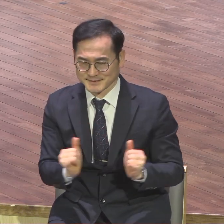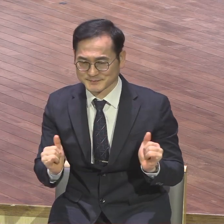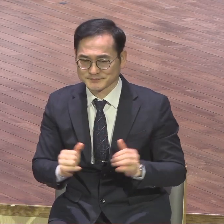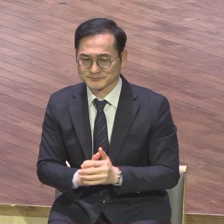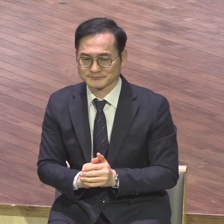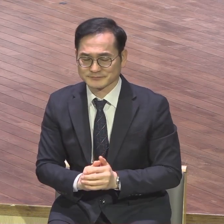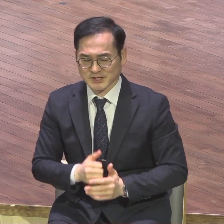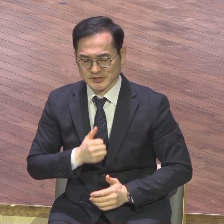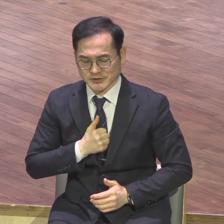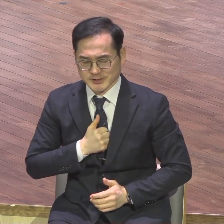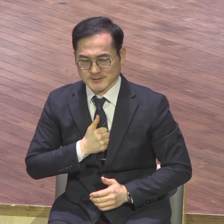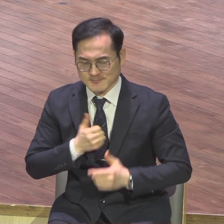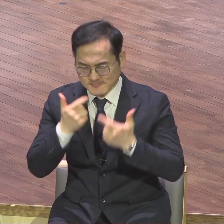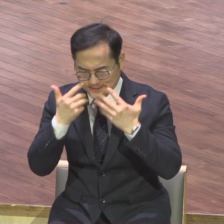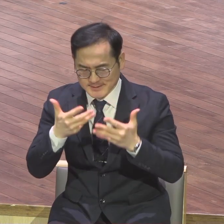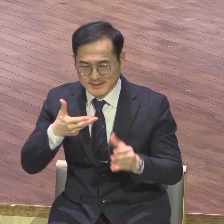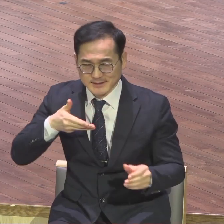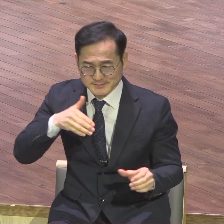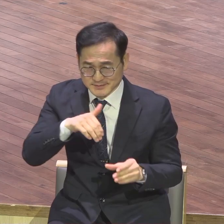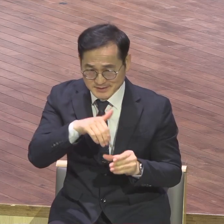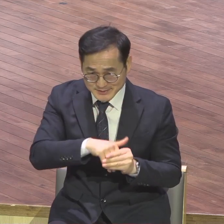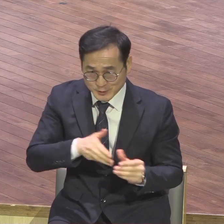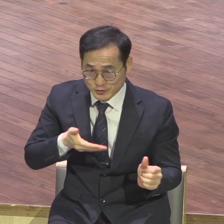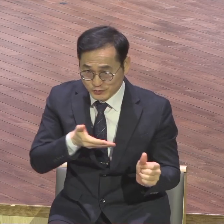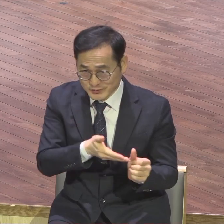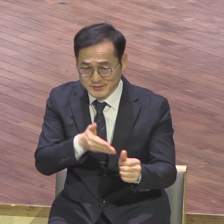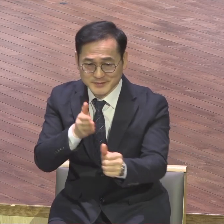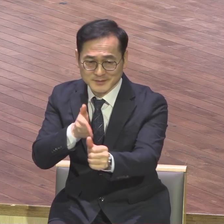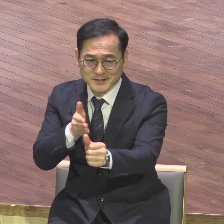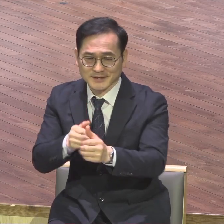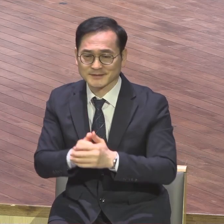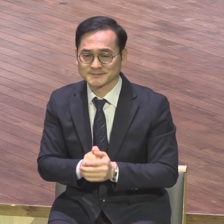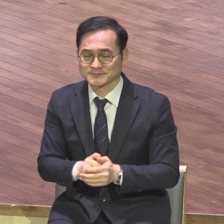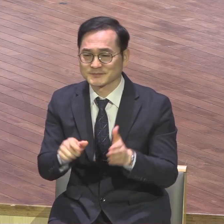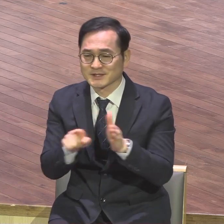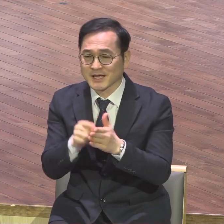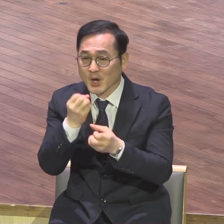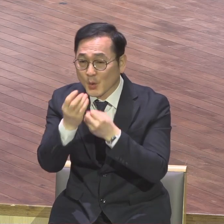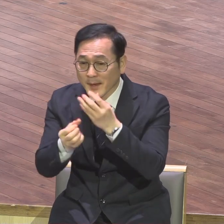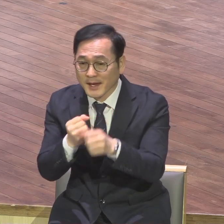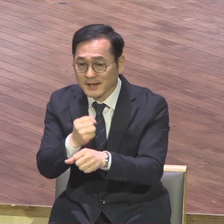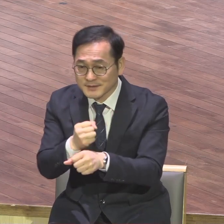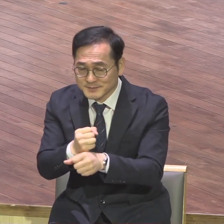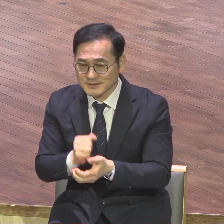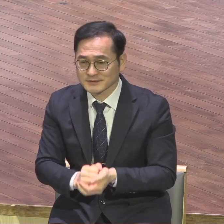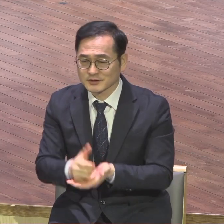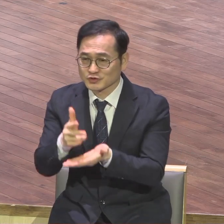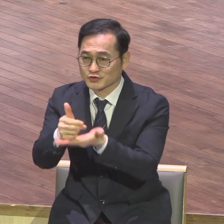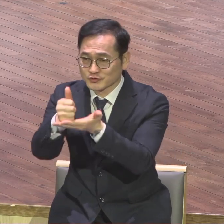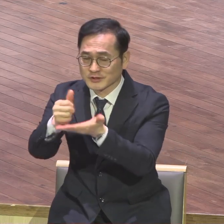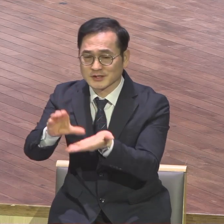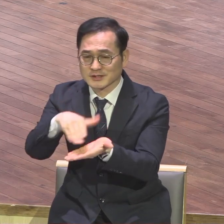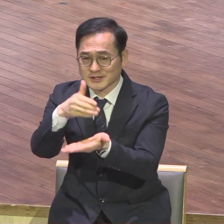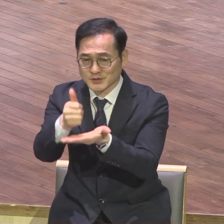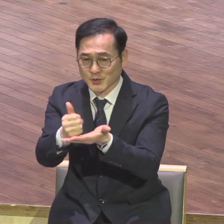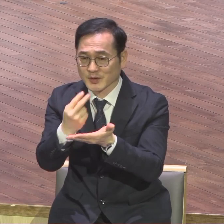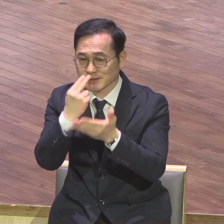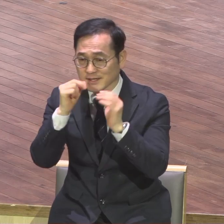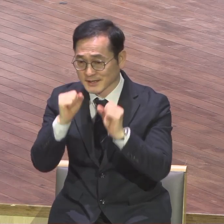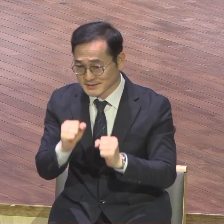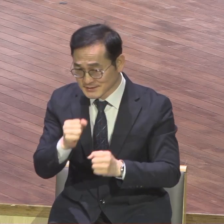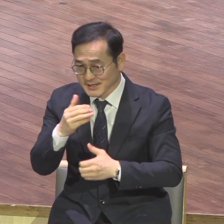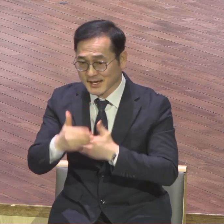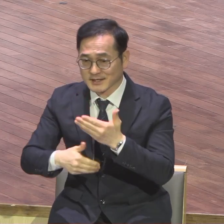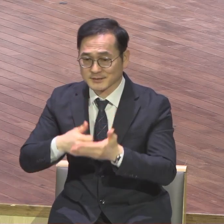정체성을 확실하게 심어주는 가정 되길 바랍니다. 신앙 고백합니다. 주는 그리스도시요